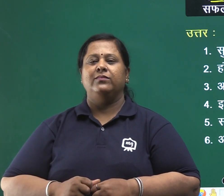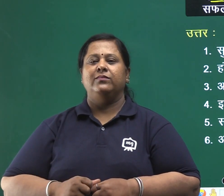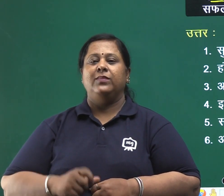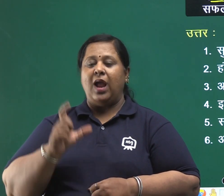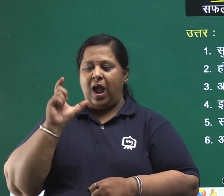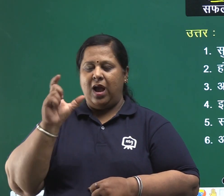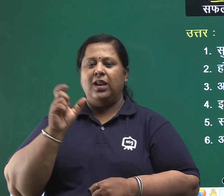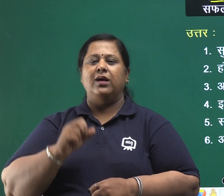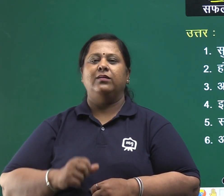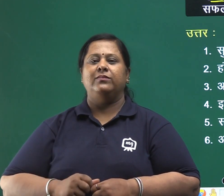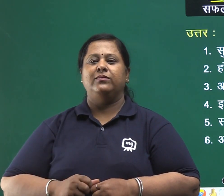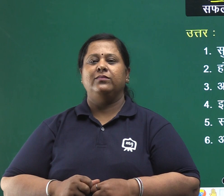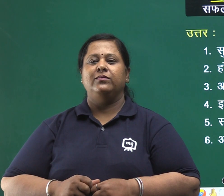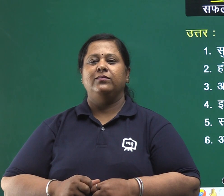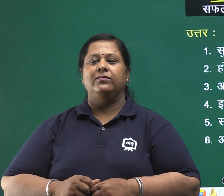आना,